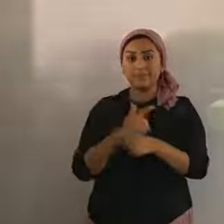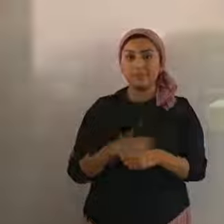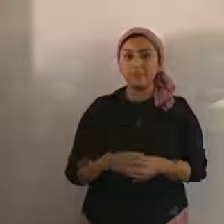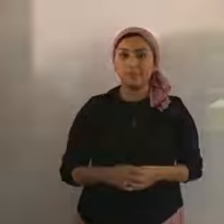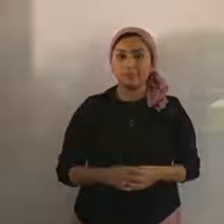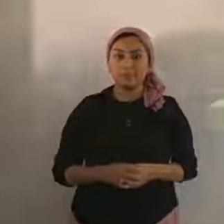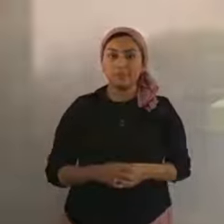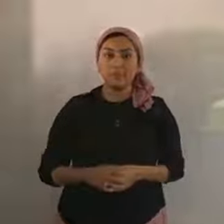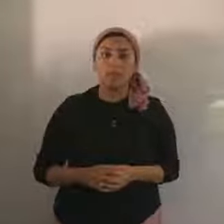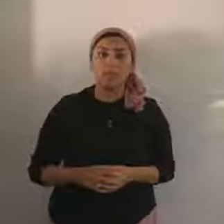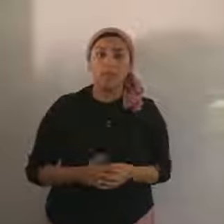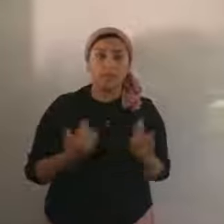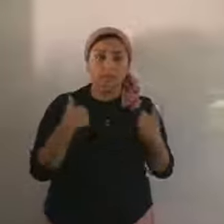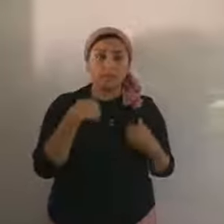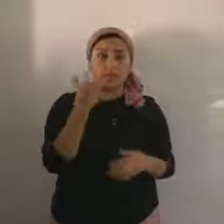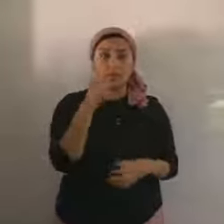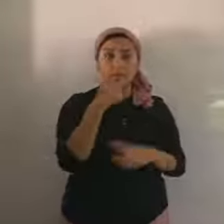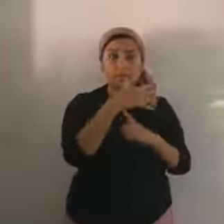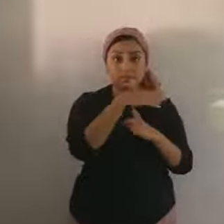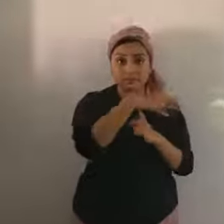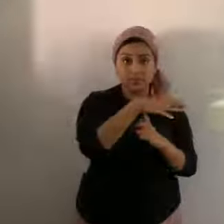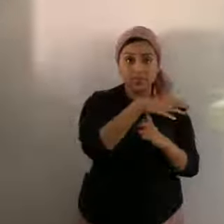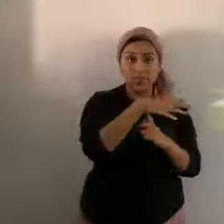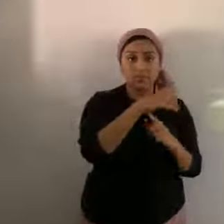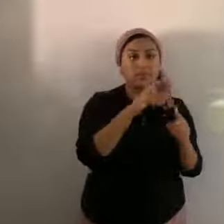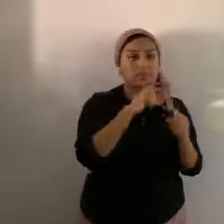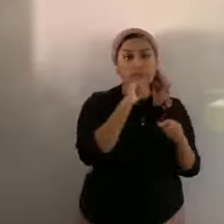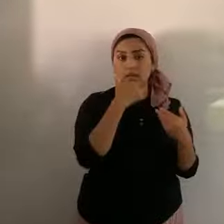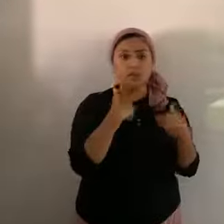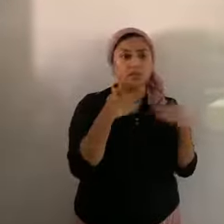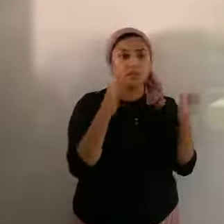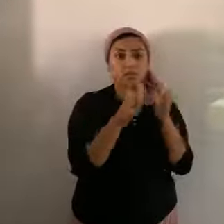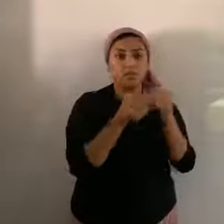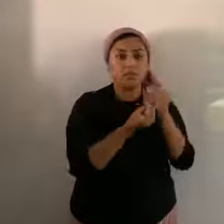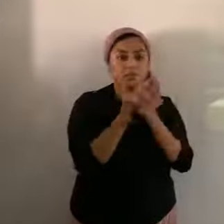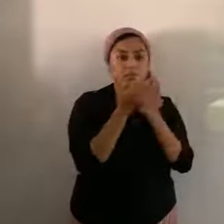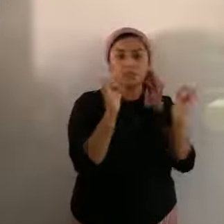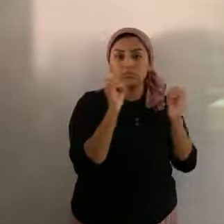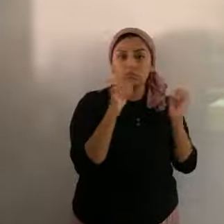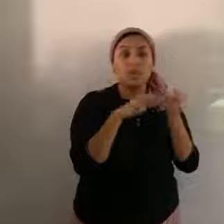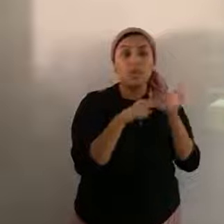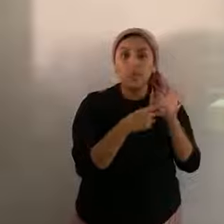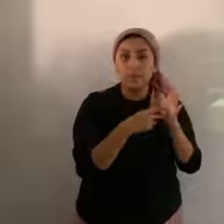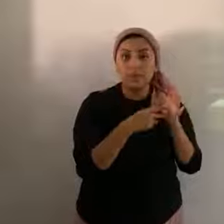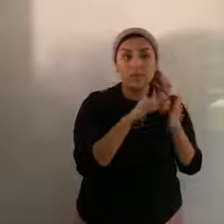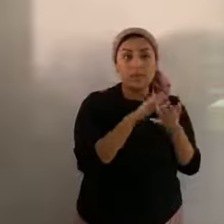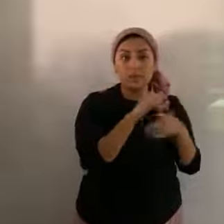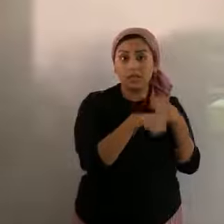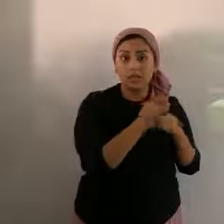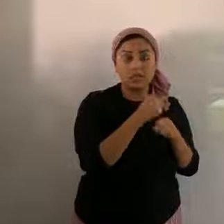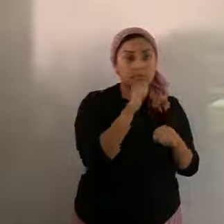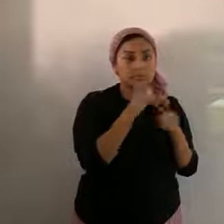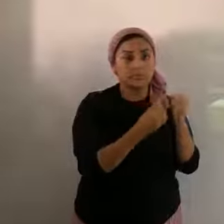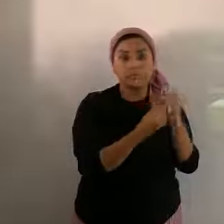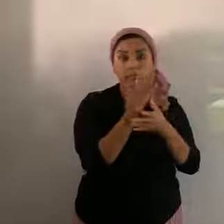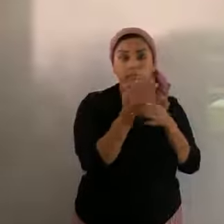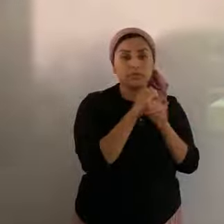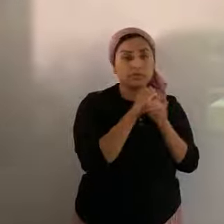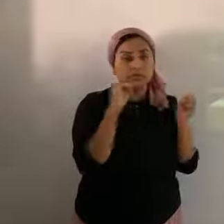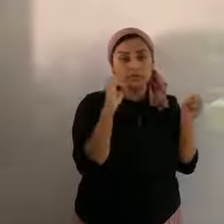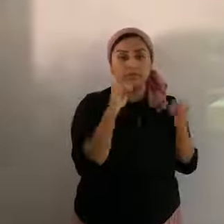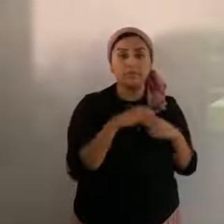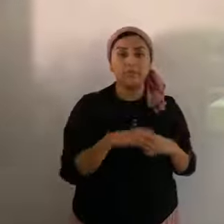Sahayot: tenía follaje verde, pero no pequeños frutos. Indicaba que no daría fruto ese año, esa